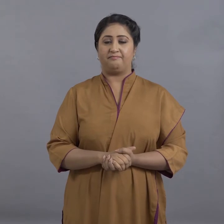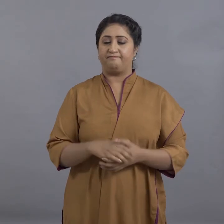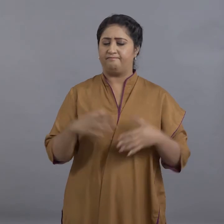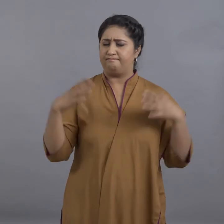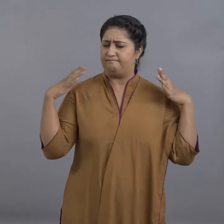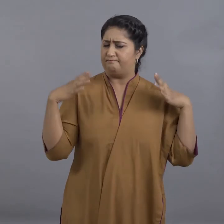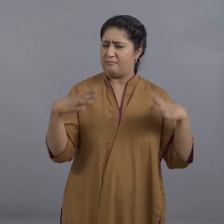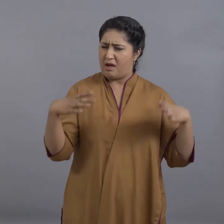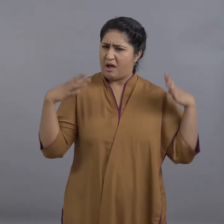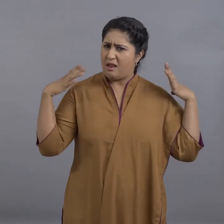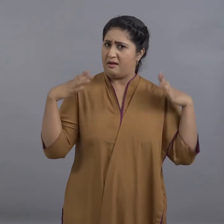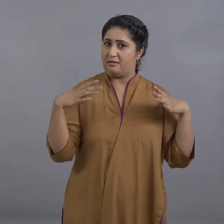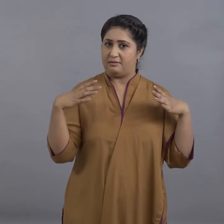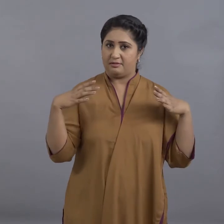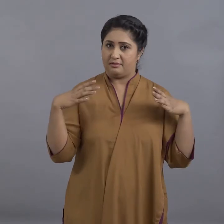मेहनत,